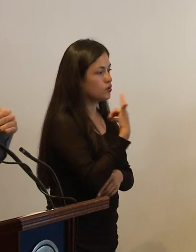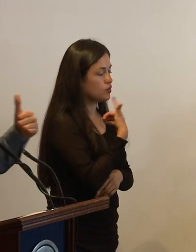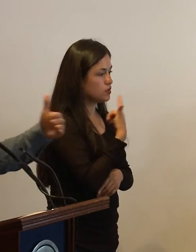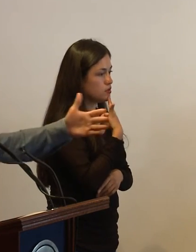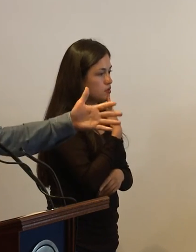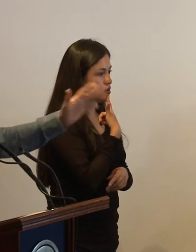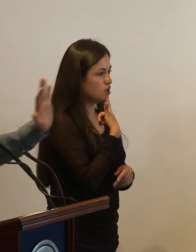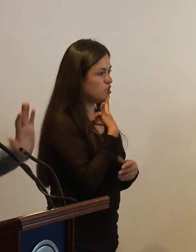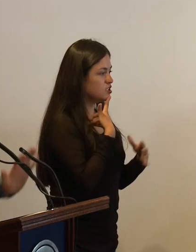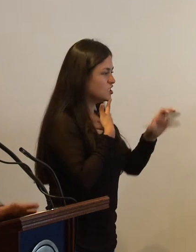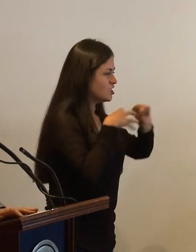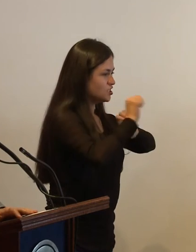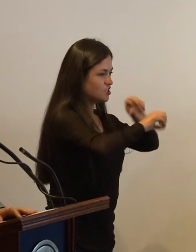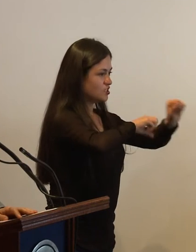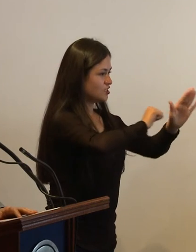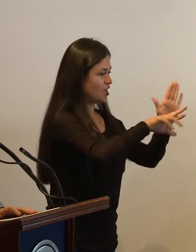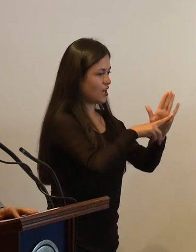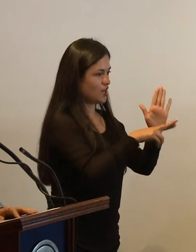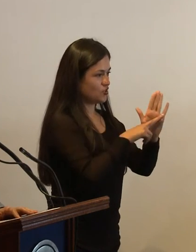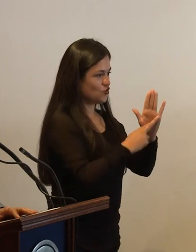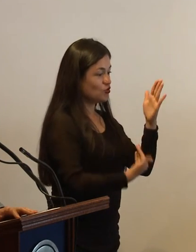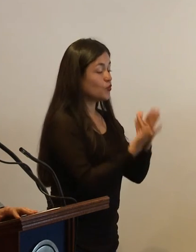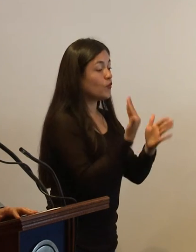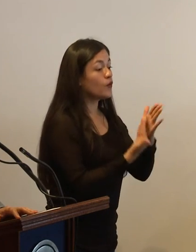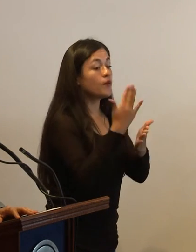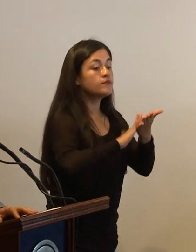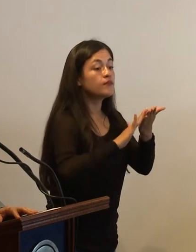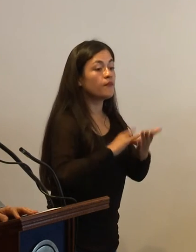empezó a demorar la resolución de renovación